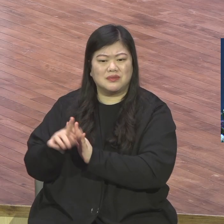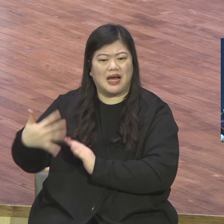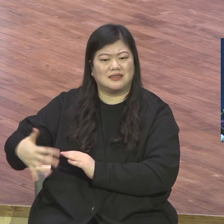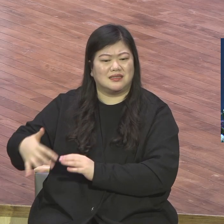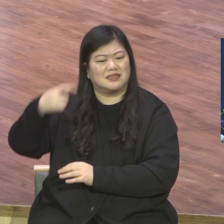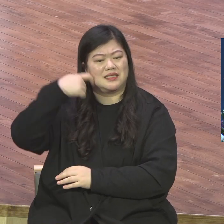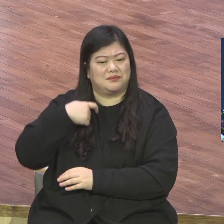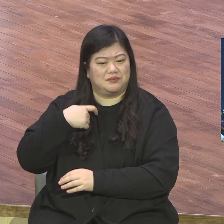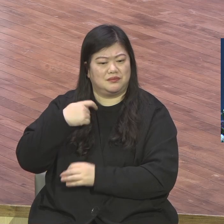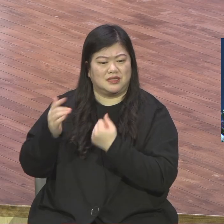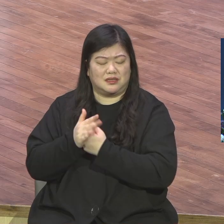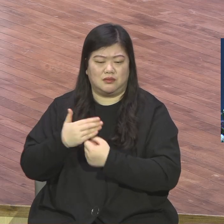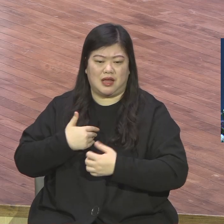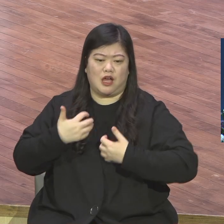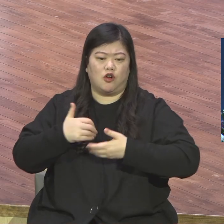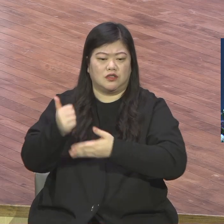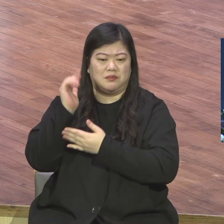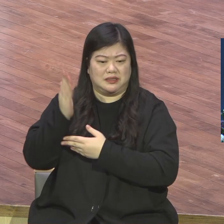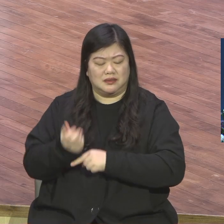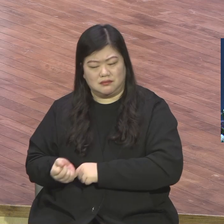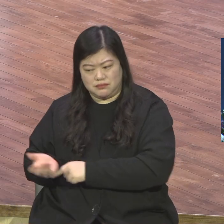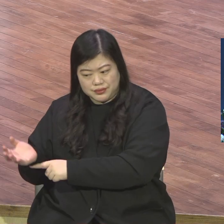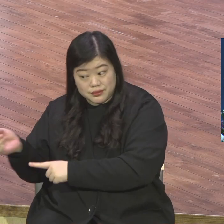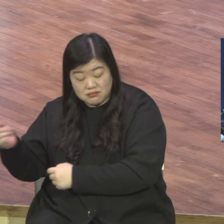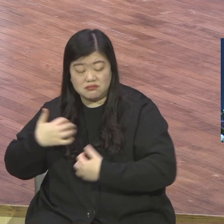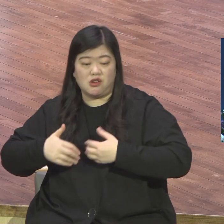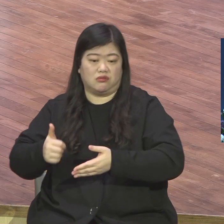임하지요. 하나님과 화평이 이루어졌기 때문에